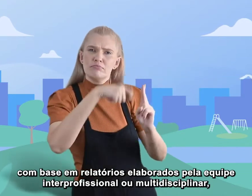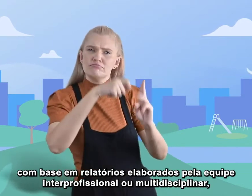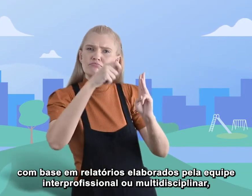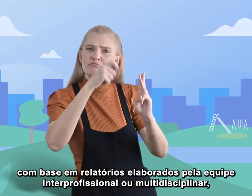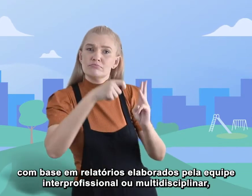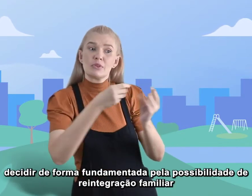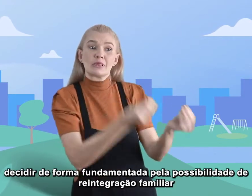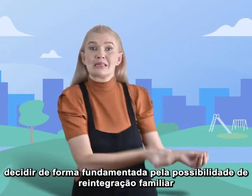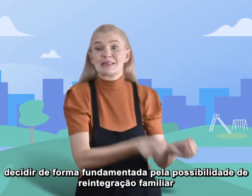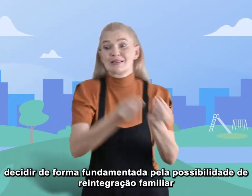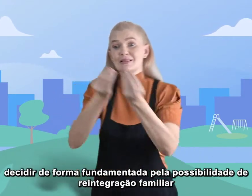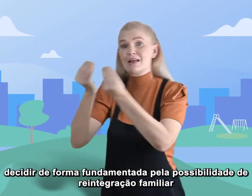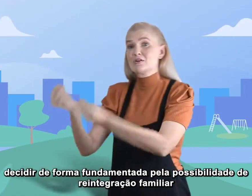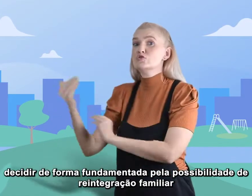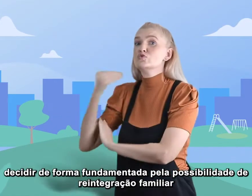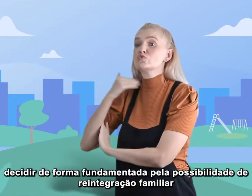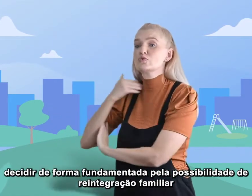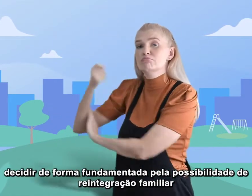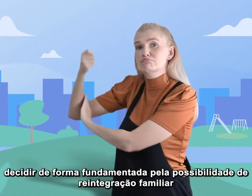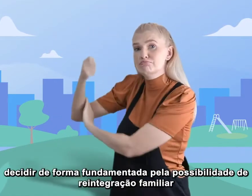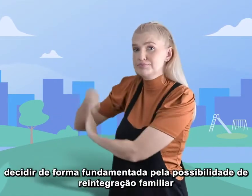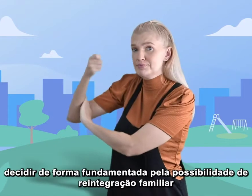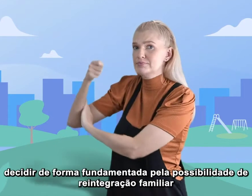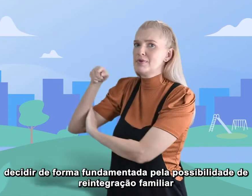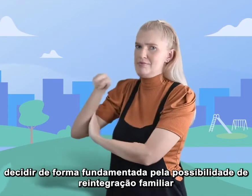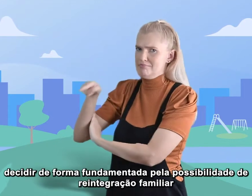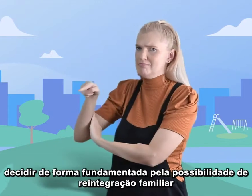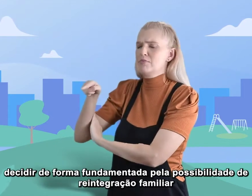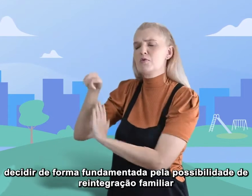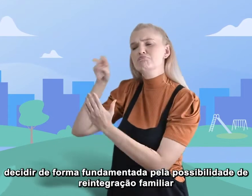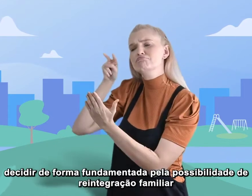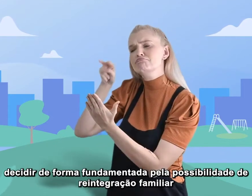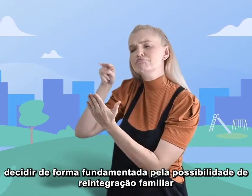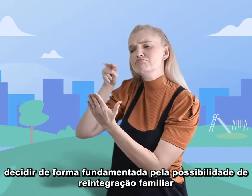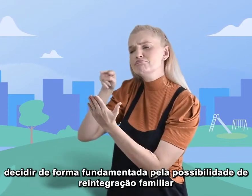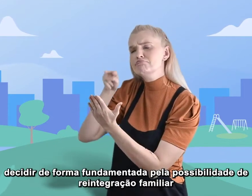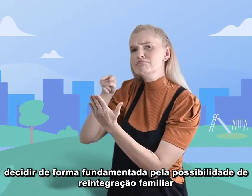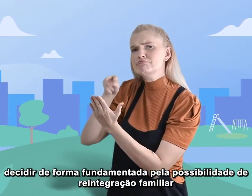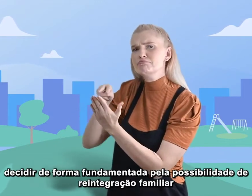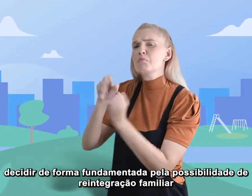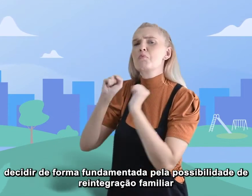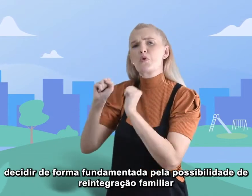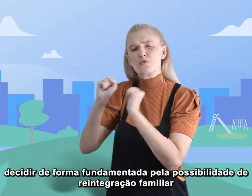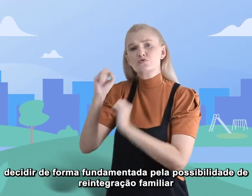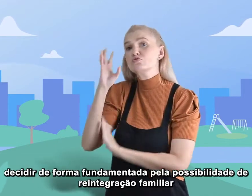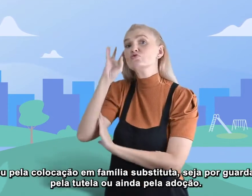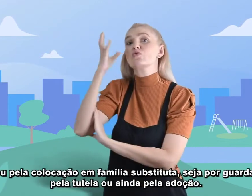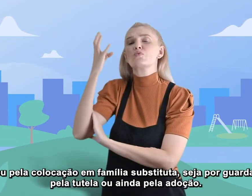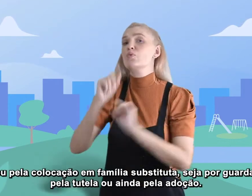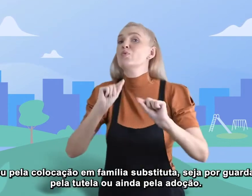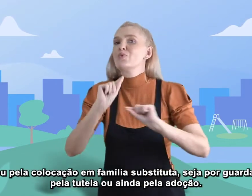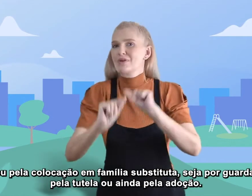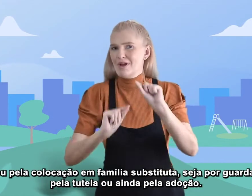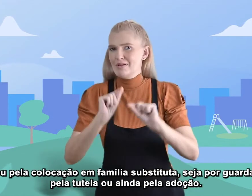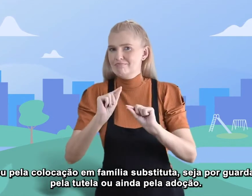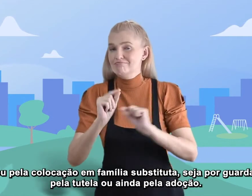multidisciplinar, decidir de forma fundamentada pela possibilidade de reintegração familiar ou pela colocação em